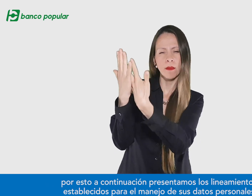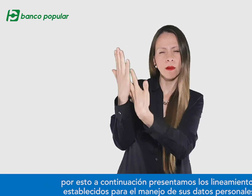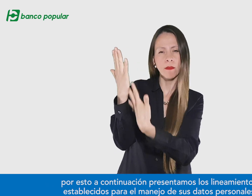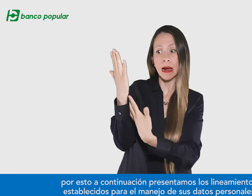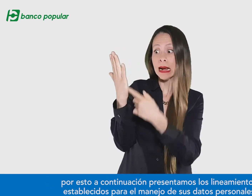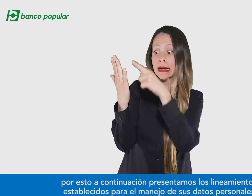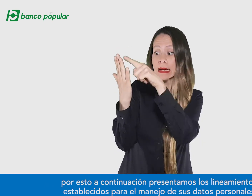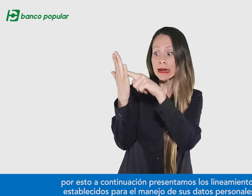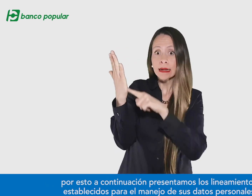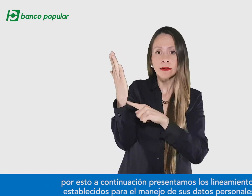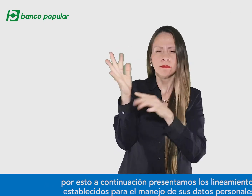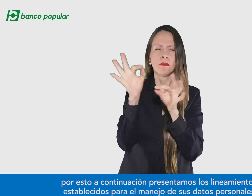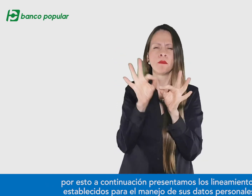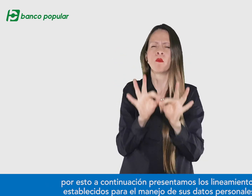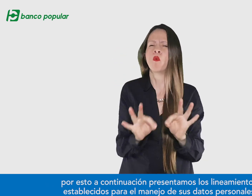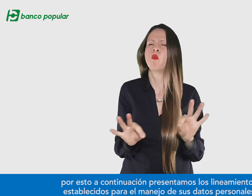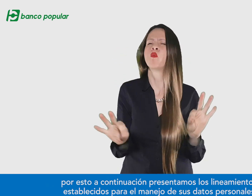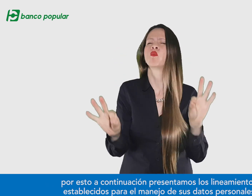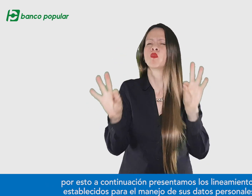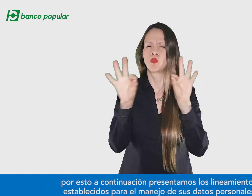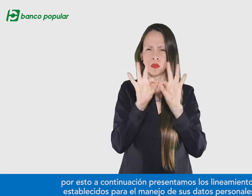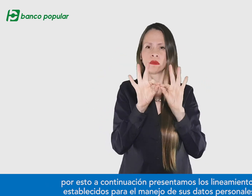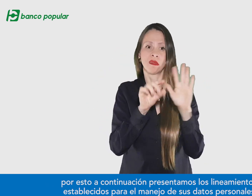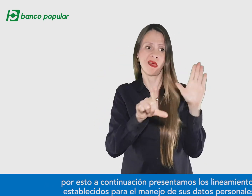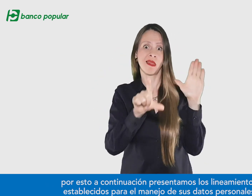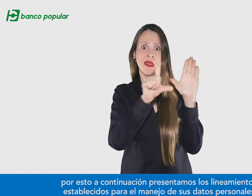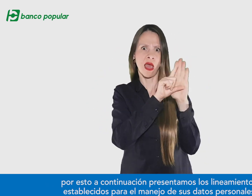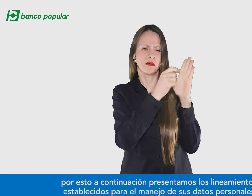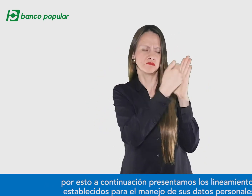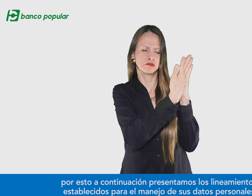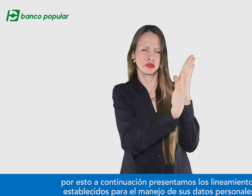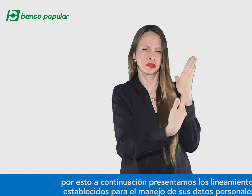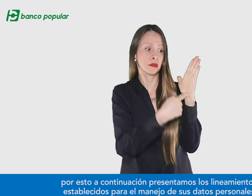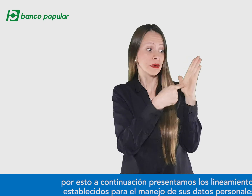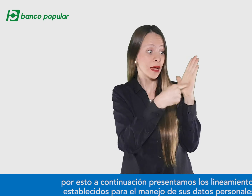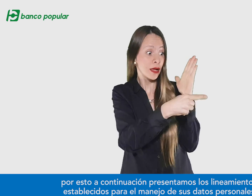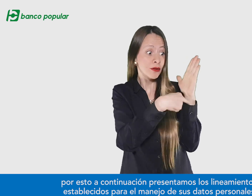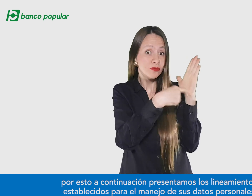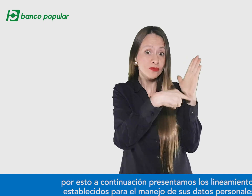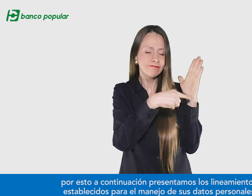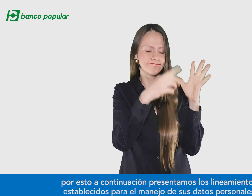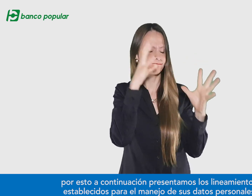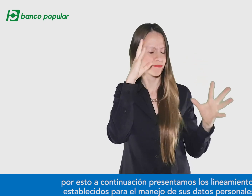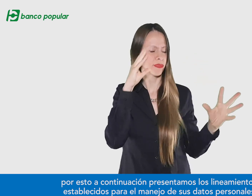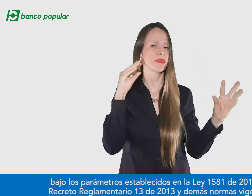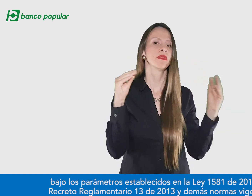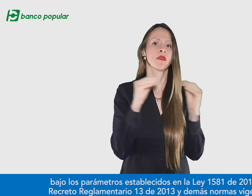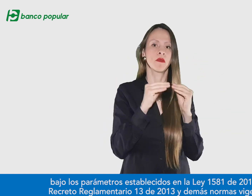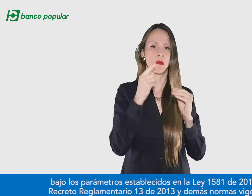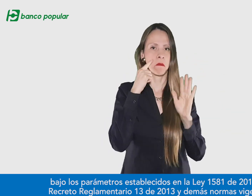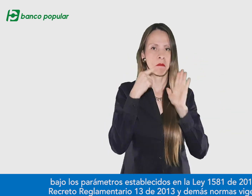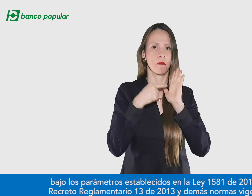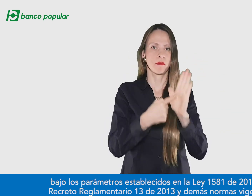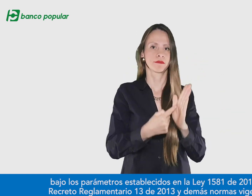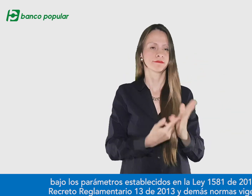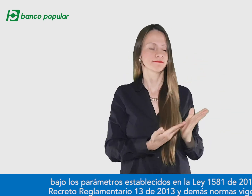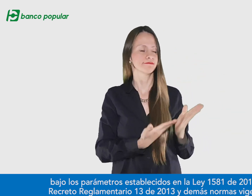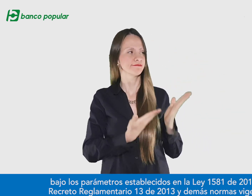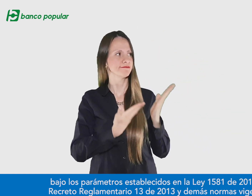esto, a continuación presentamos los lineamientos establecidos para el manejo de sus datos personales bajo los parámetros establecidos en